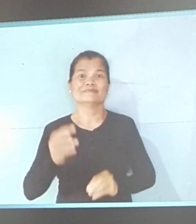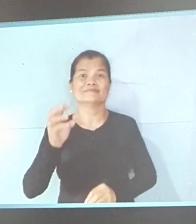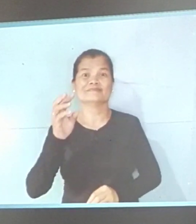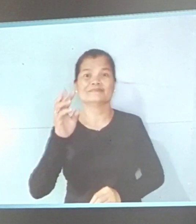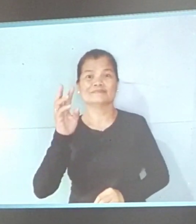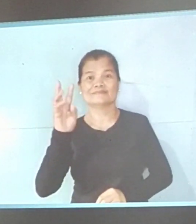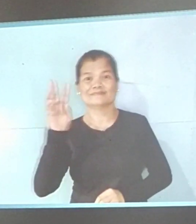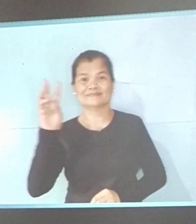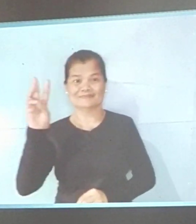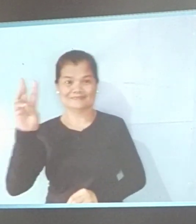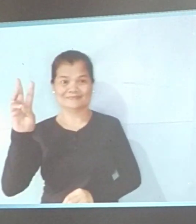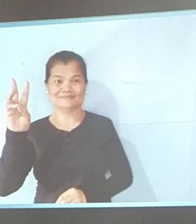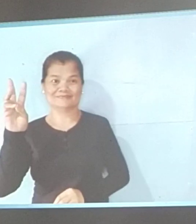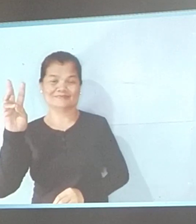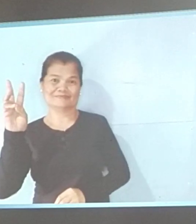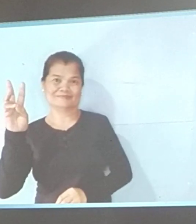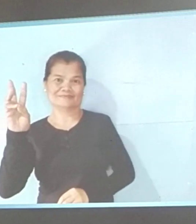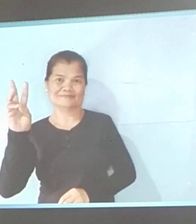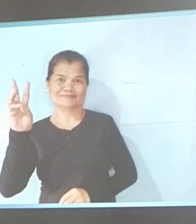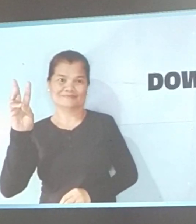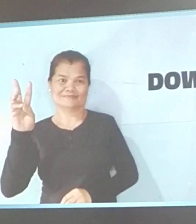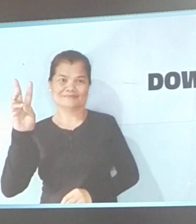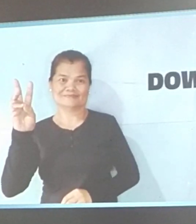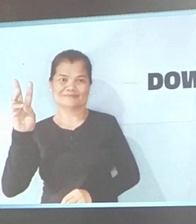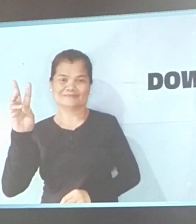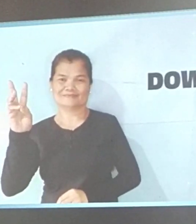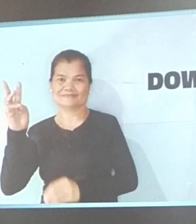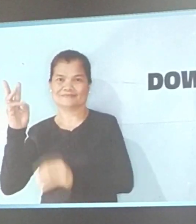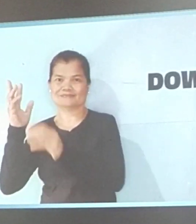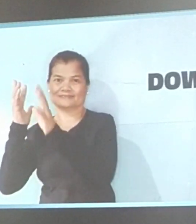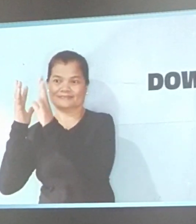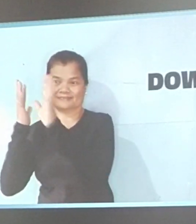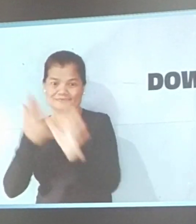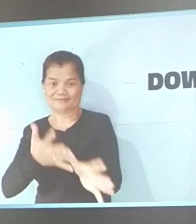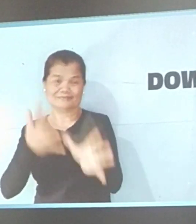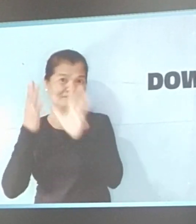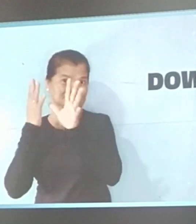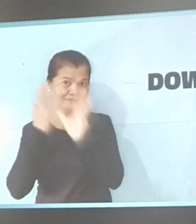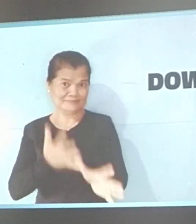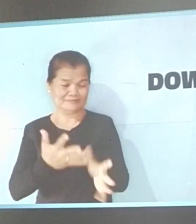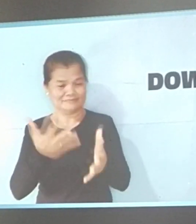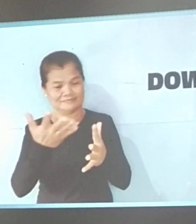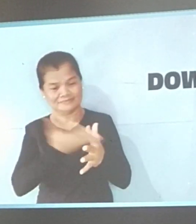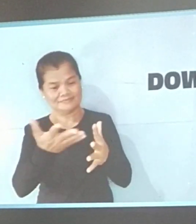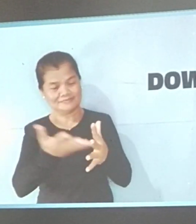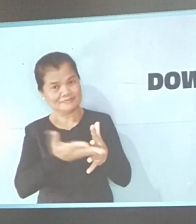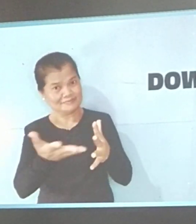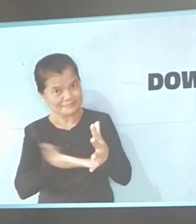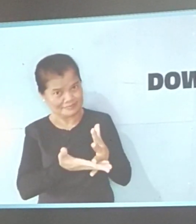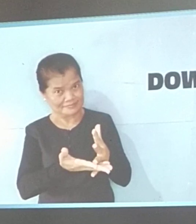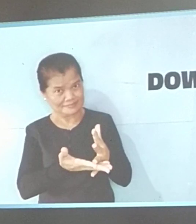Number 6. 6. Ay, ano na pa? Ano 6? Download. Down. Kanina, upload kayo.